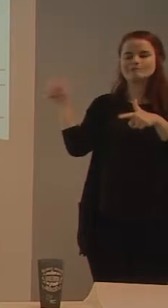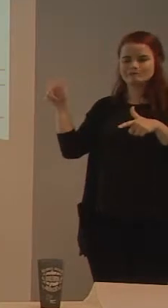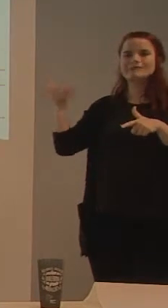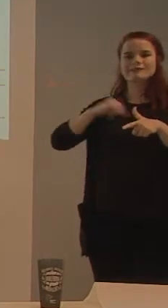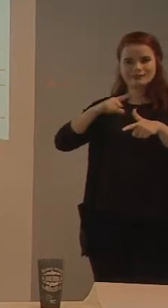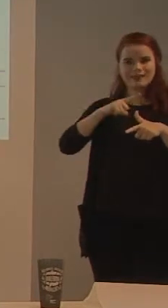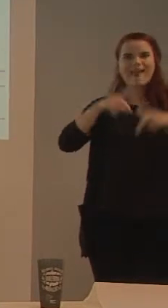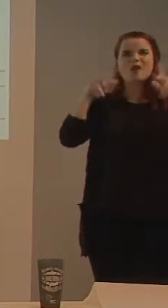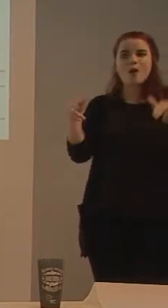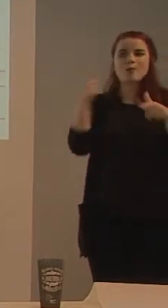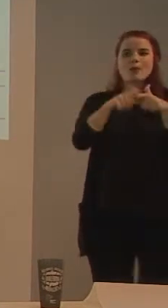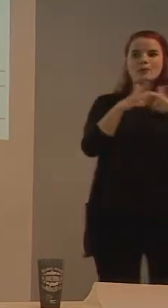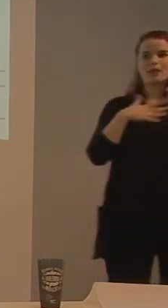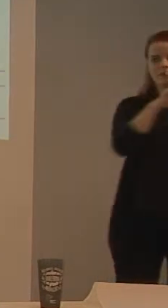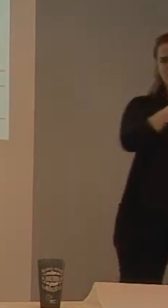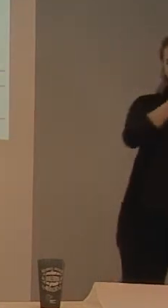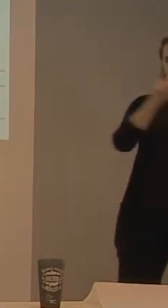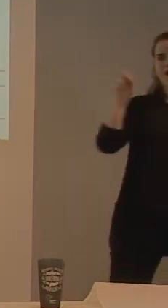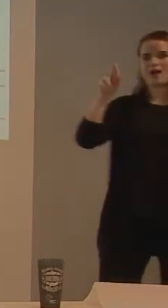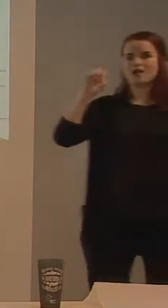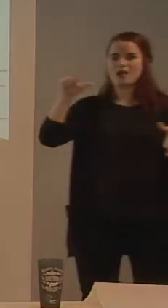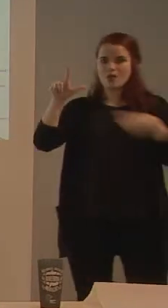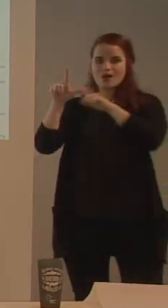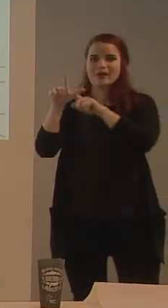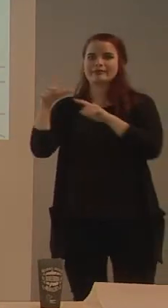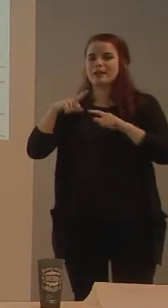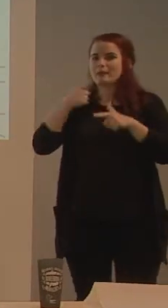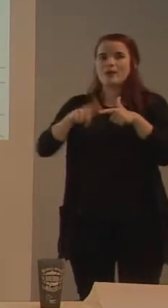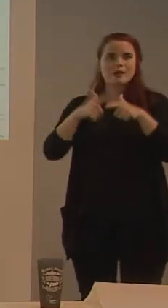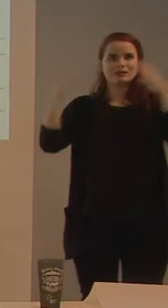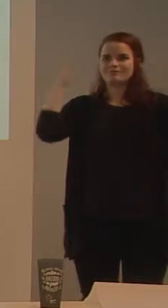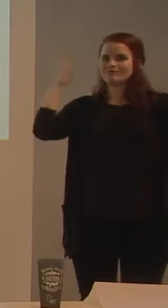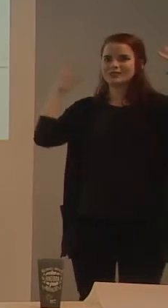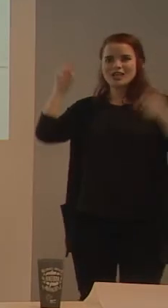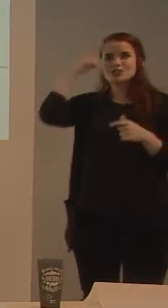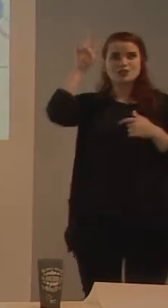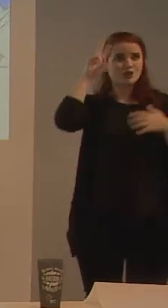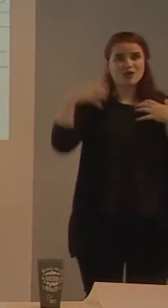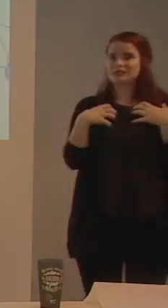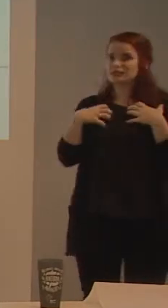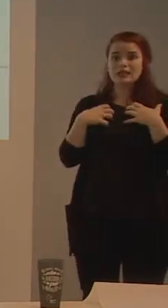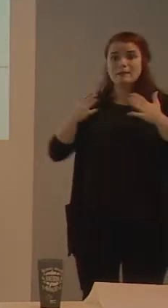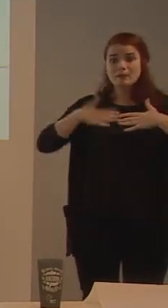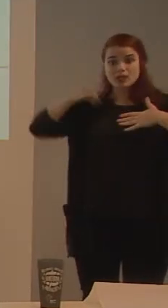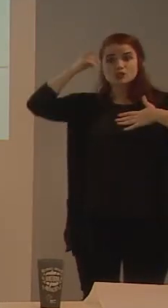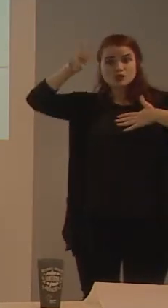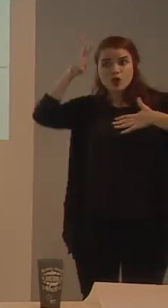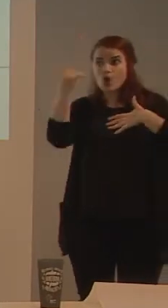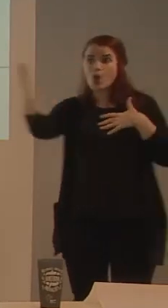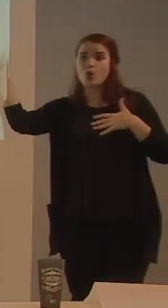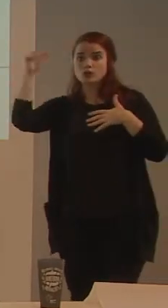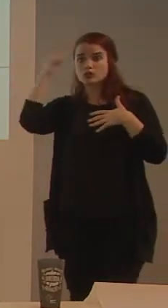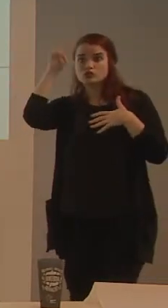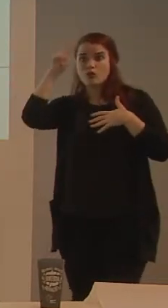da Retrato. A Ariel sofre com um desequilíbrio de histórias. Ela sente que a história dela e de outras mulheres é